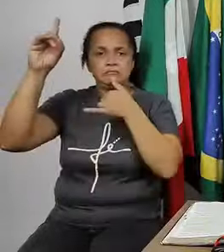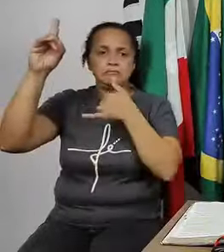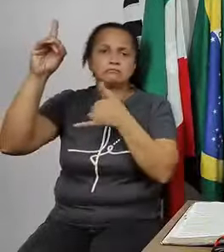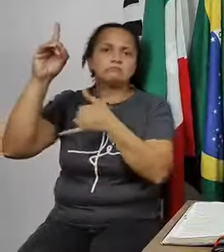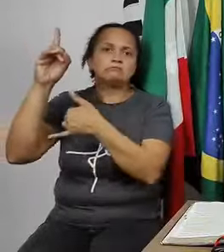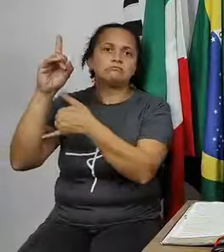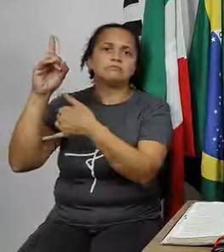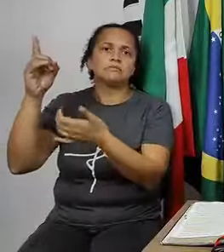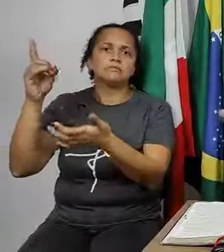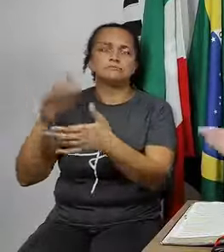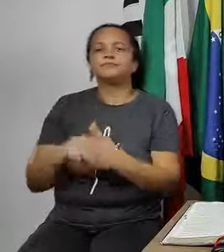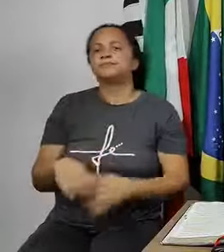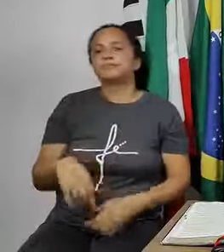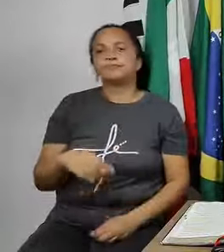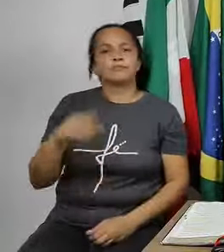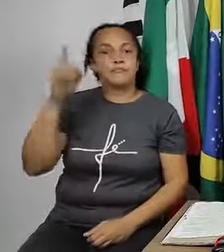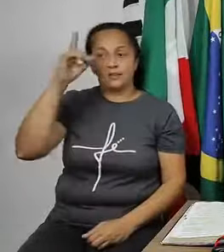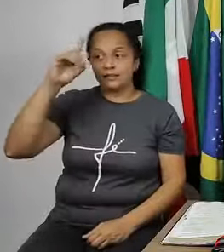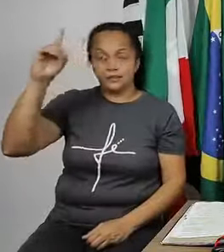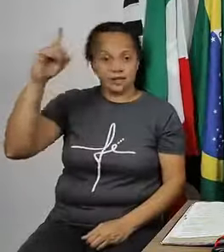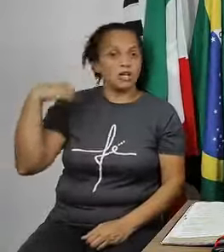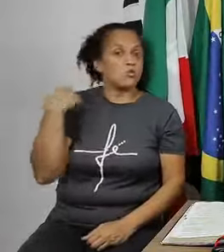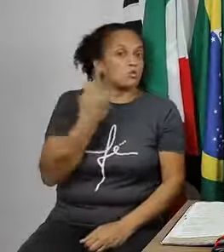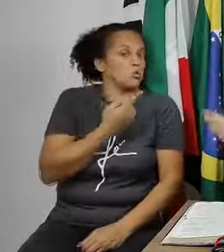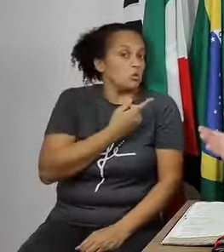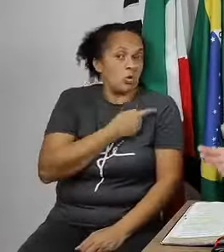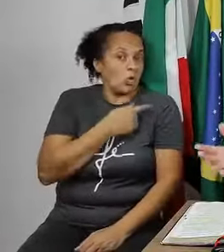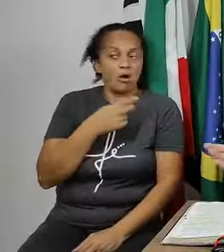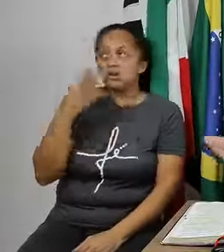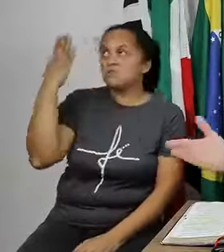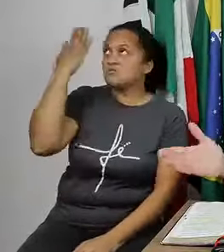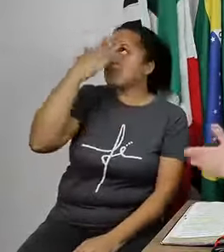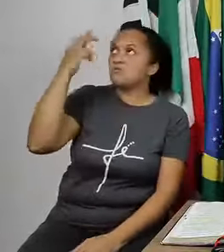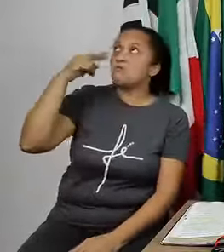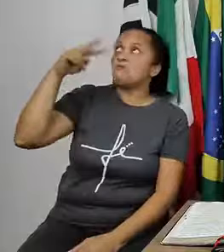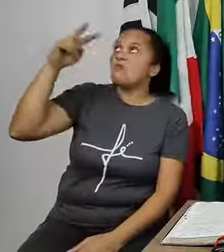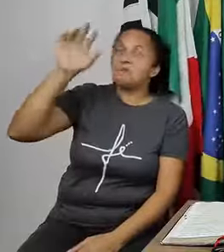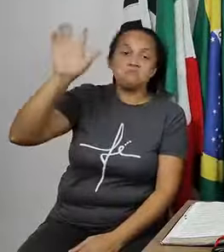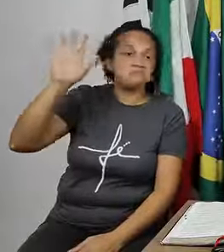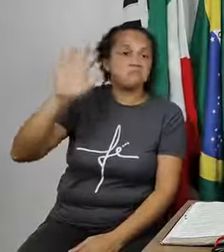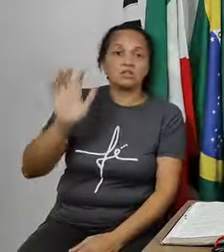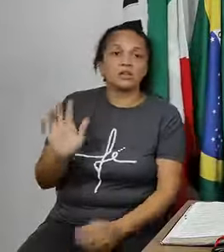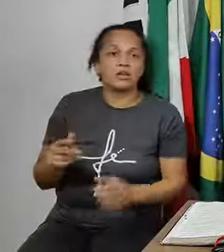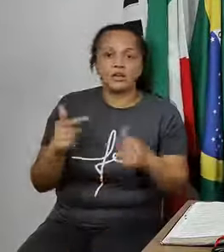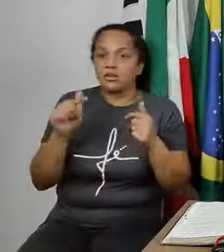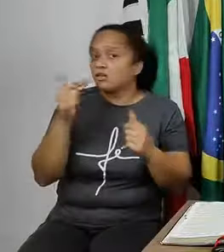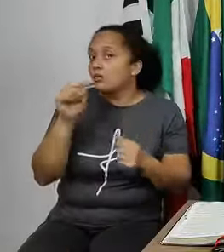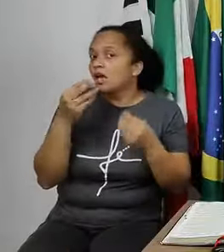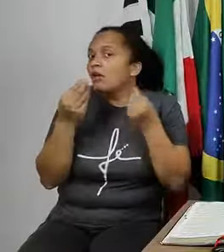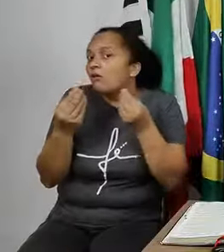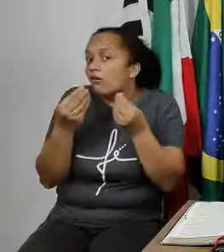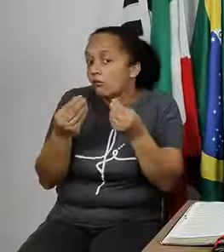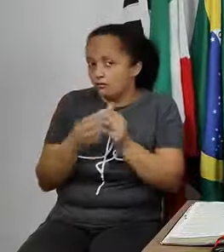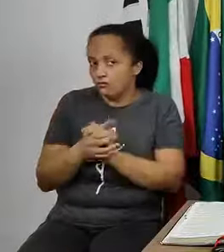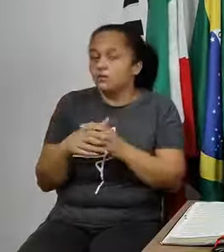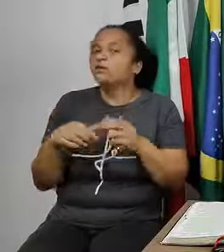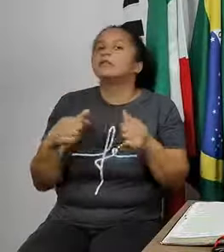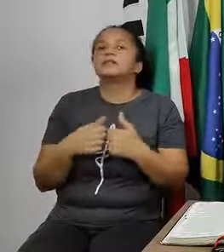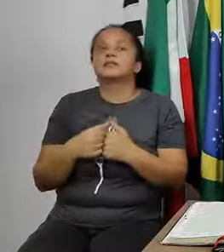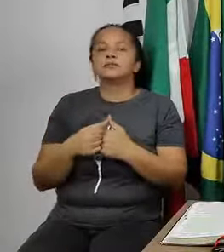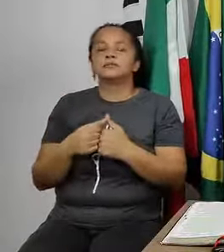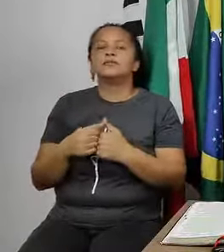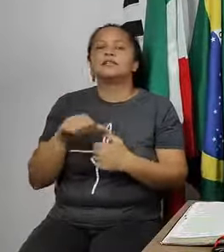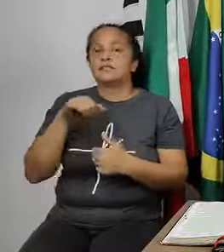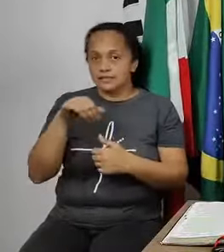ver. Se a gente pudesse ver Deus, não seria necessário ter fé. Entendeu? A fé, ela se